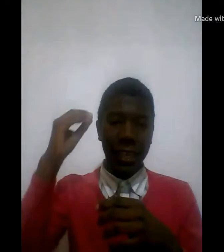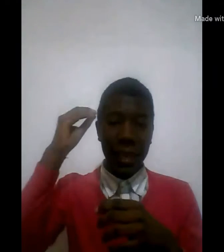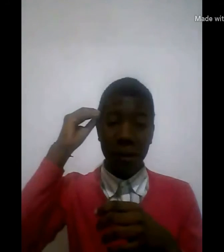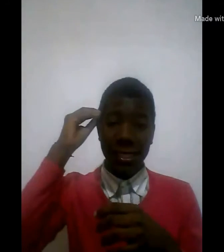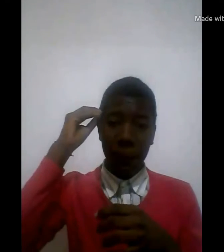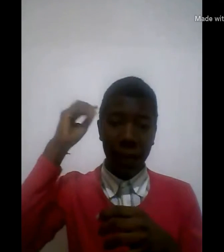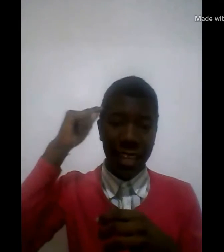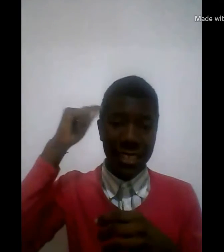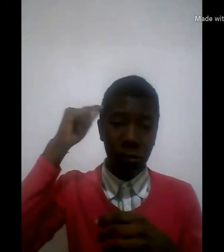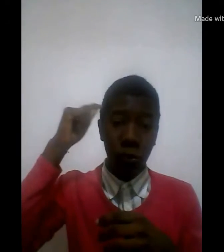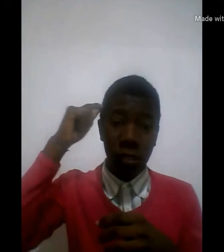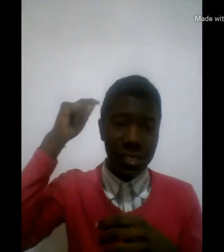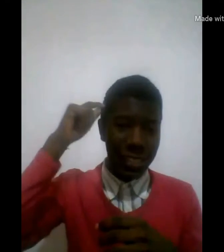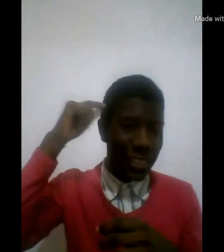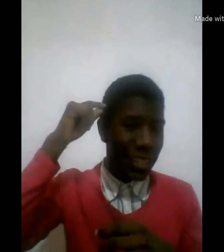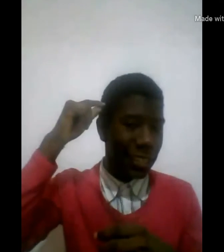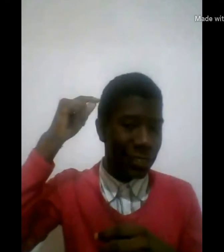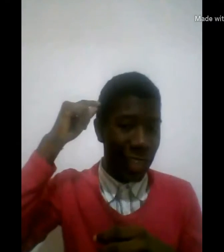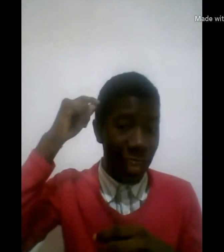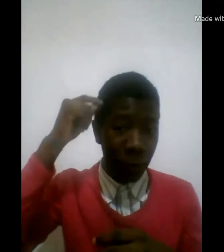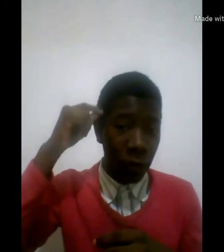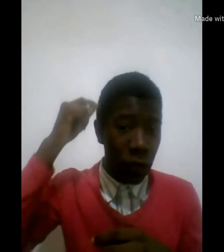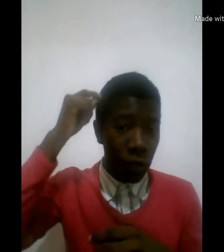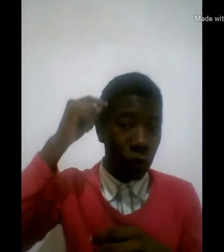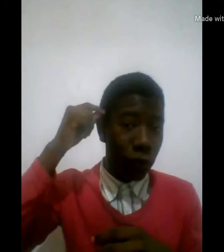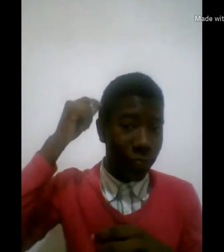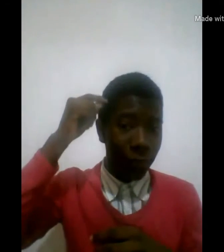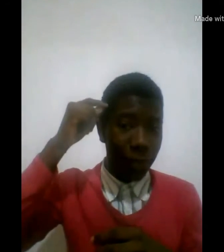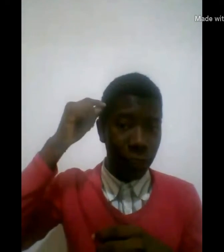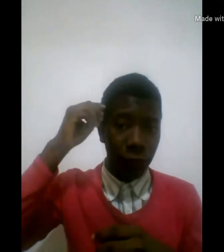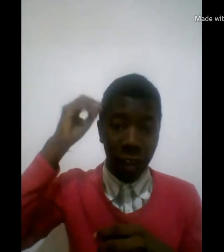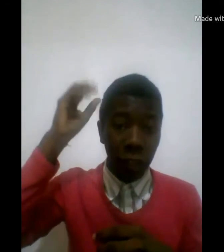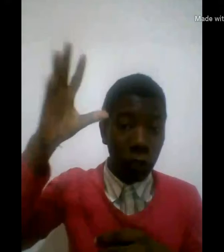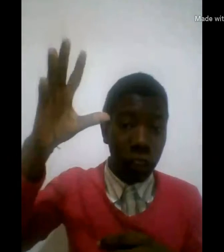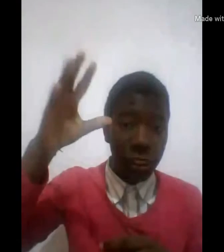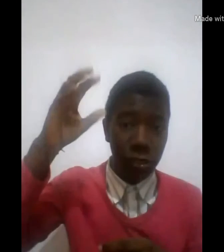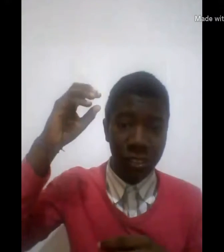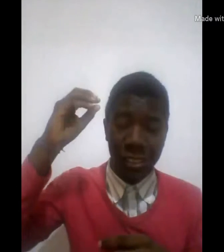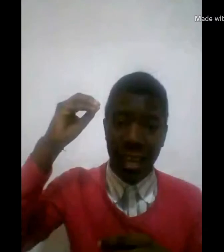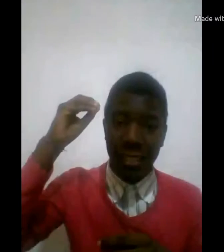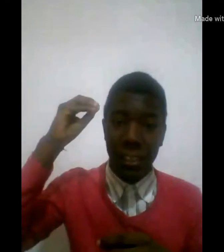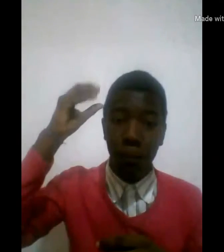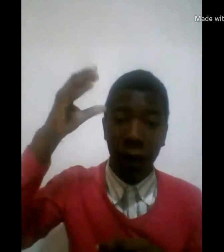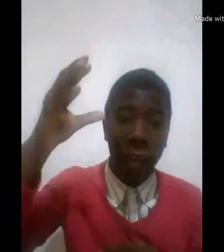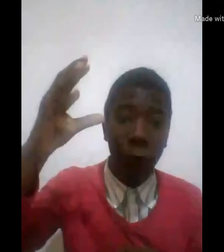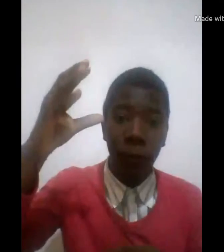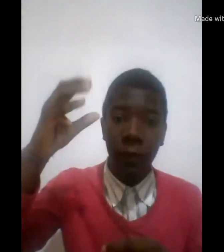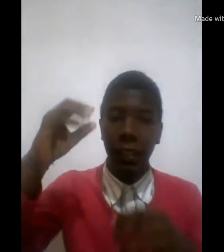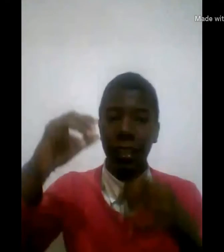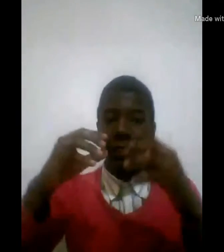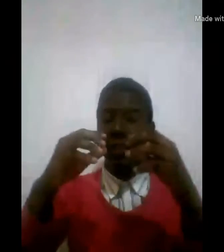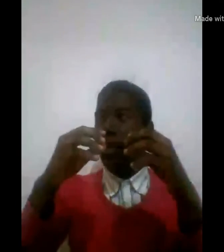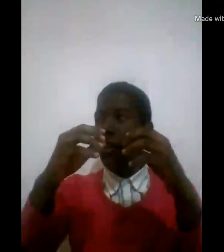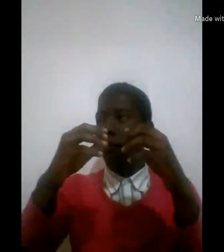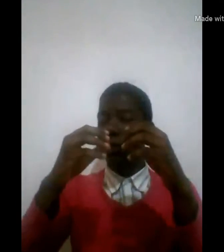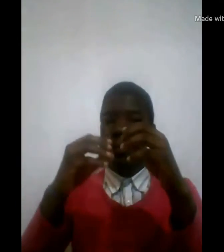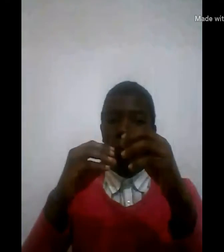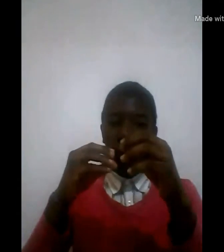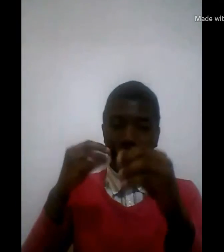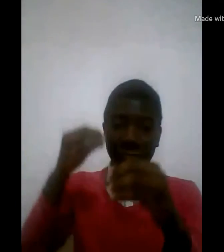né? Quem pensa mais, usa isso aqui, cérebro, seu conhecimento, vai longe, as suas ideias espraiam. Quer dizer, você bota